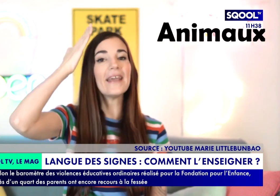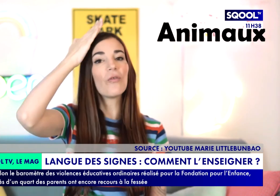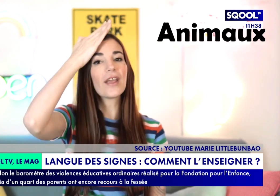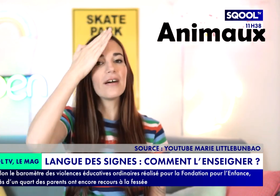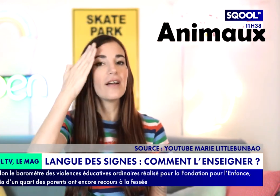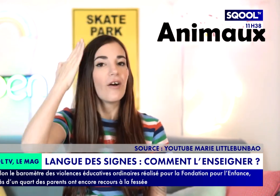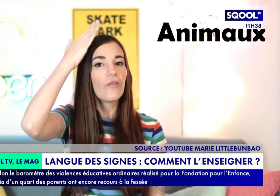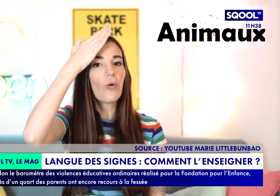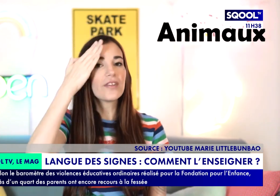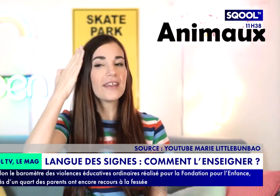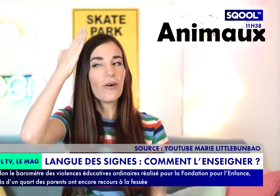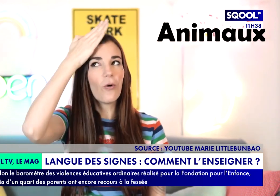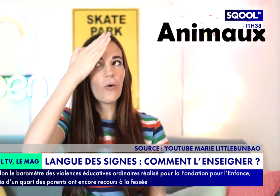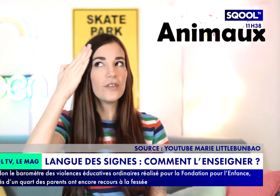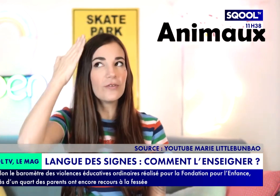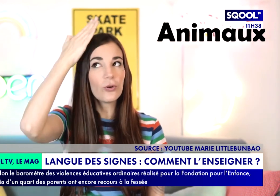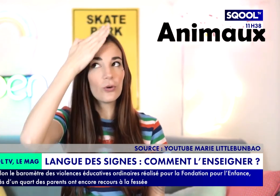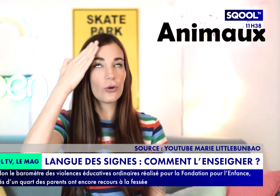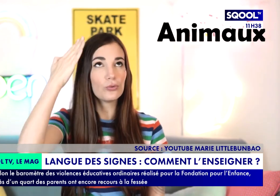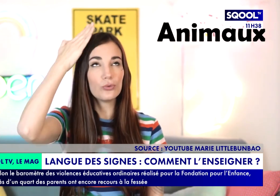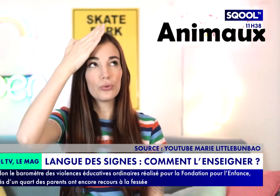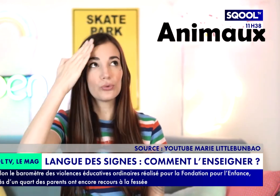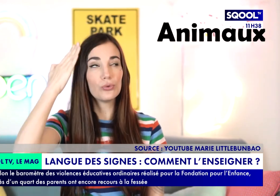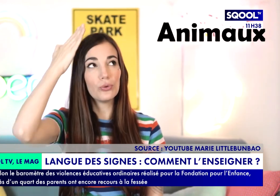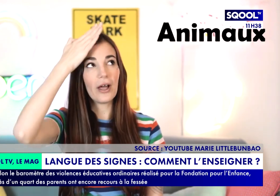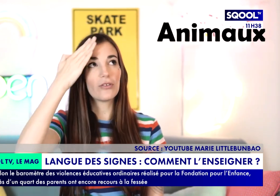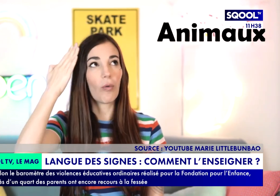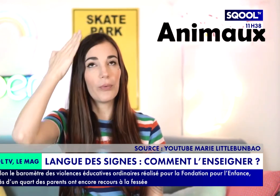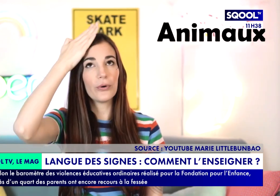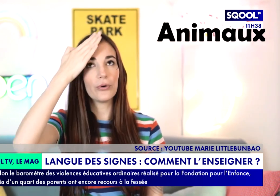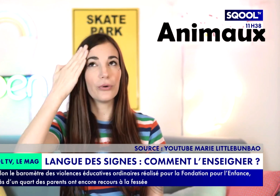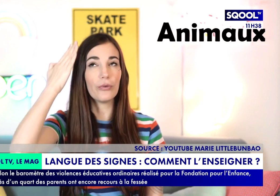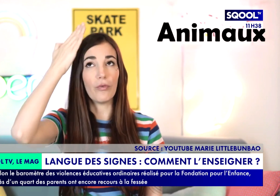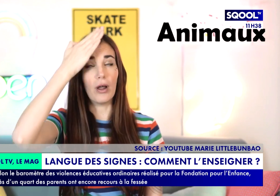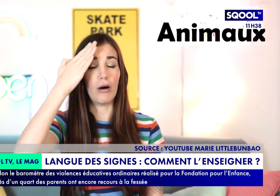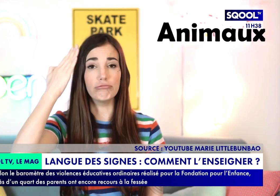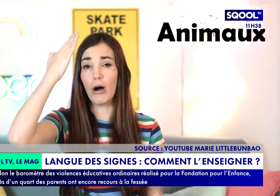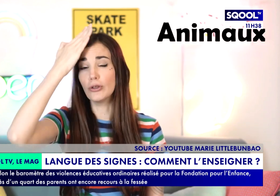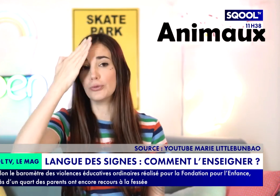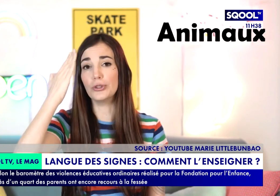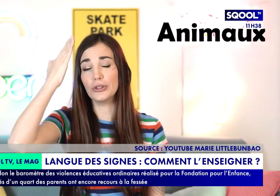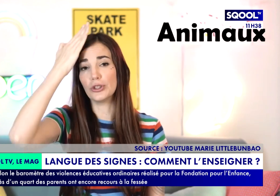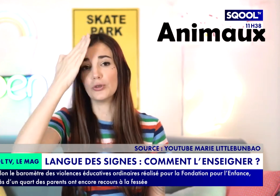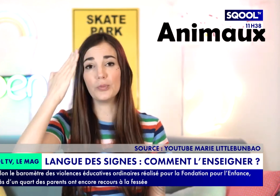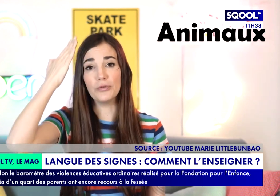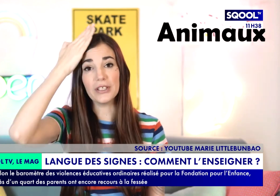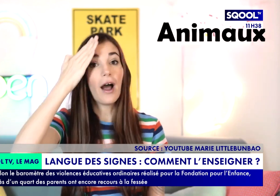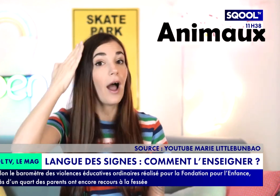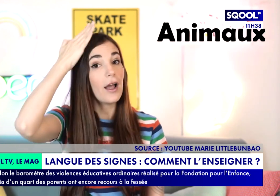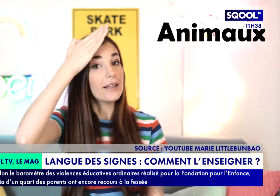on vient frotter au niveau du dessus de la tempe. Voilà, écoutez, c'est ce que je peux vous dire. Des